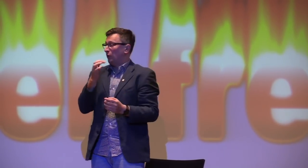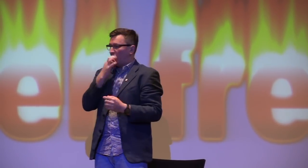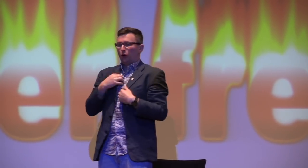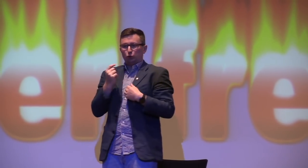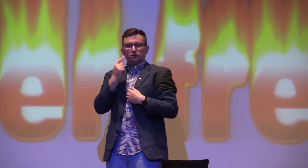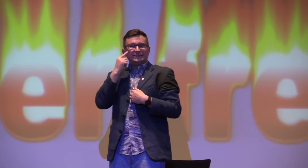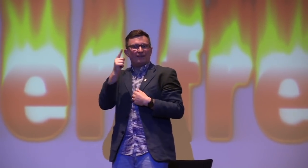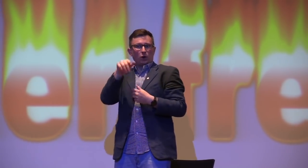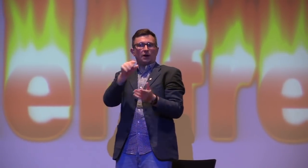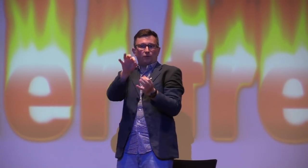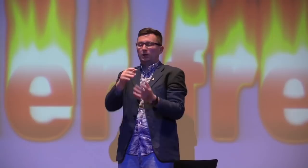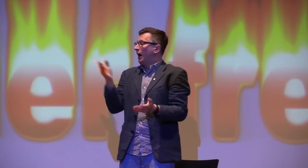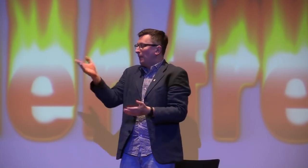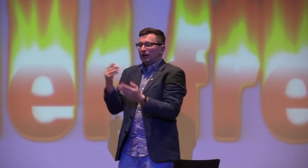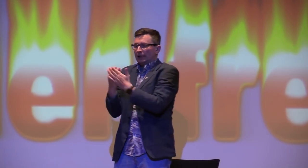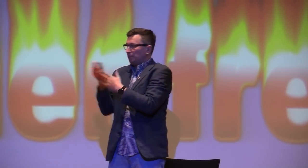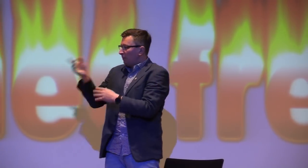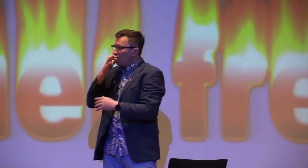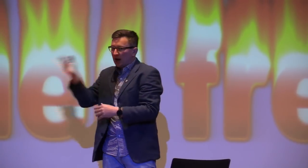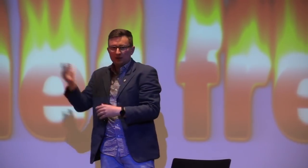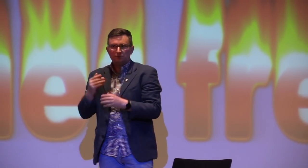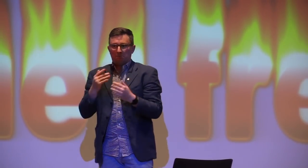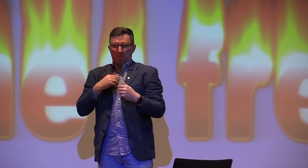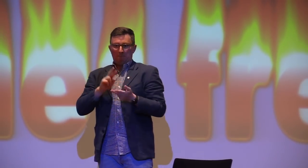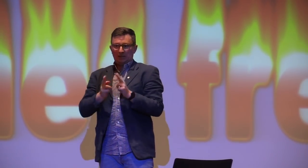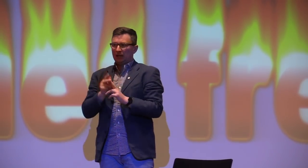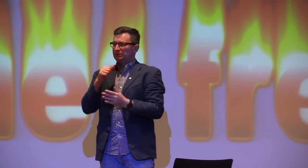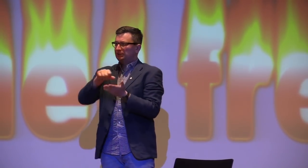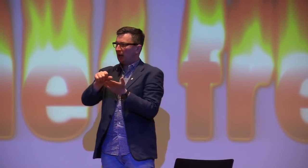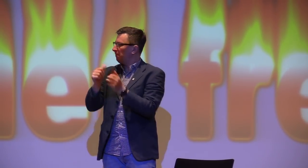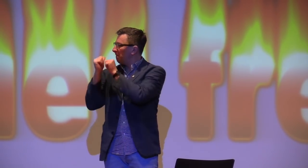glaube 200 Euro oder so, und da finde ich das schon sinnvoll.